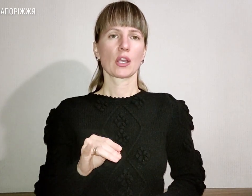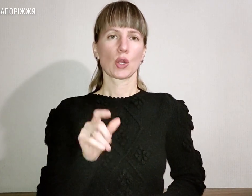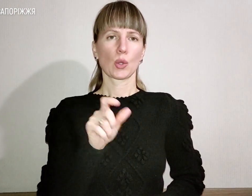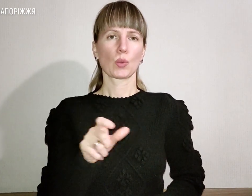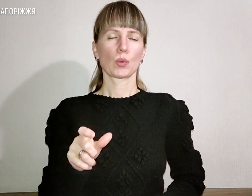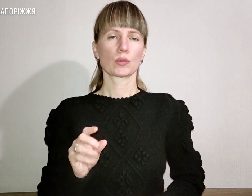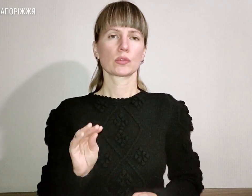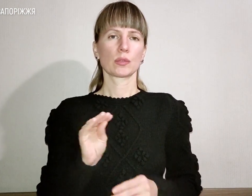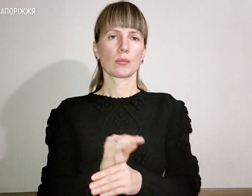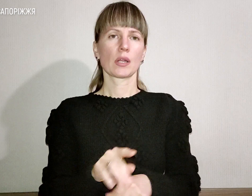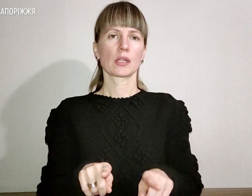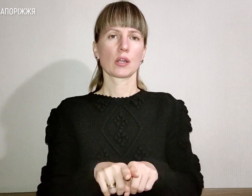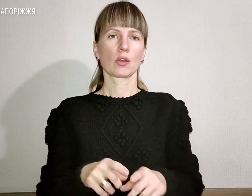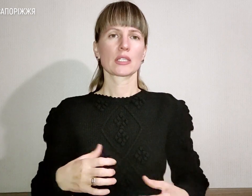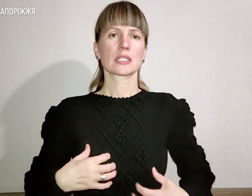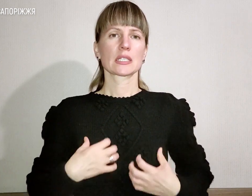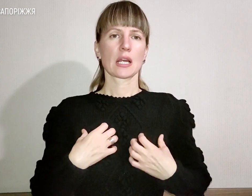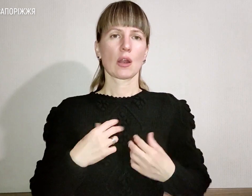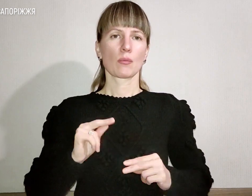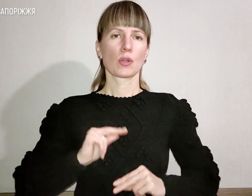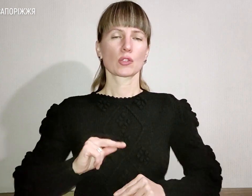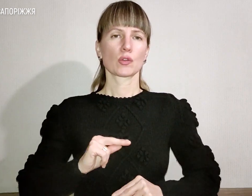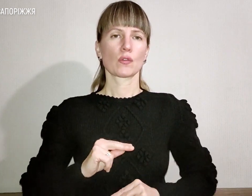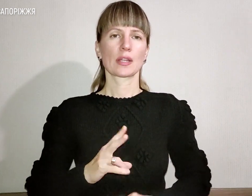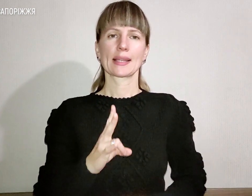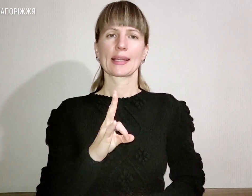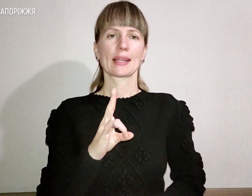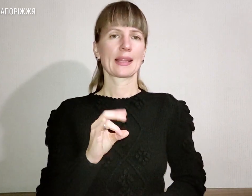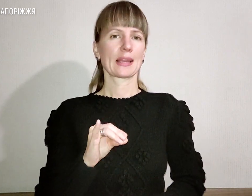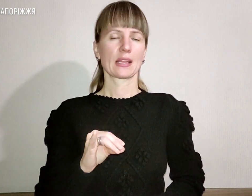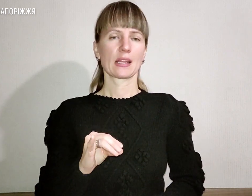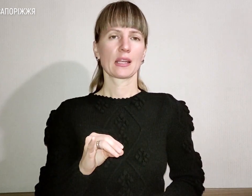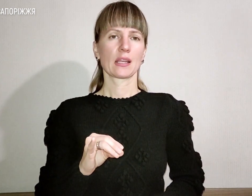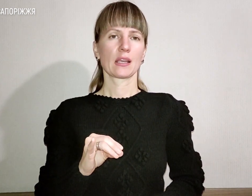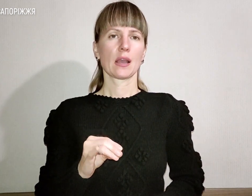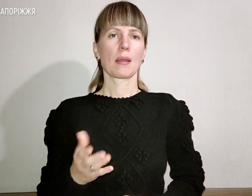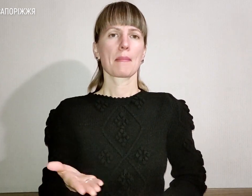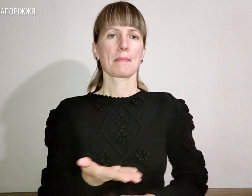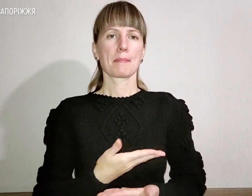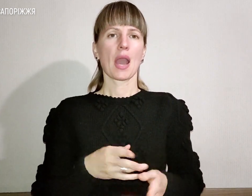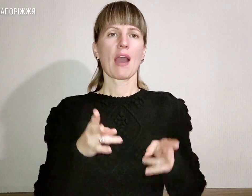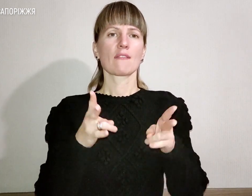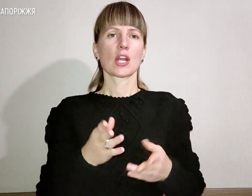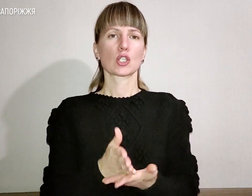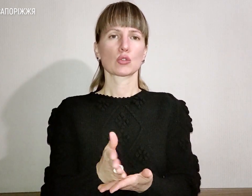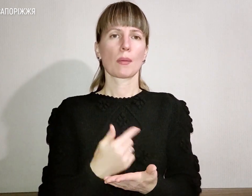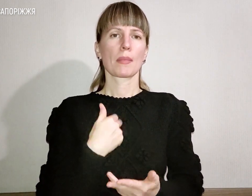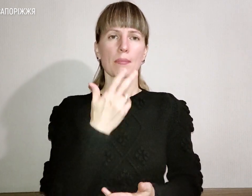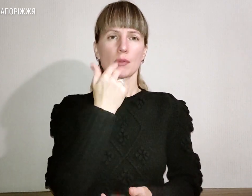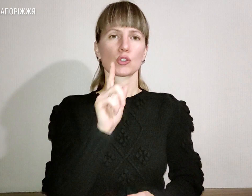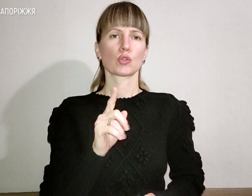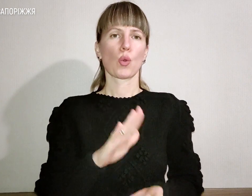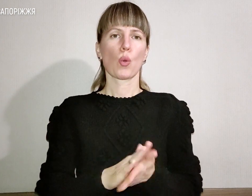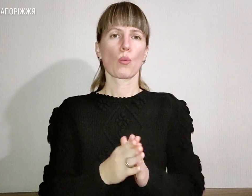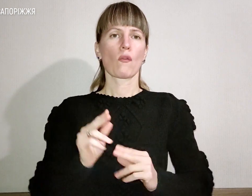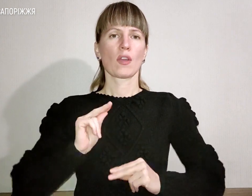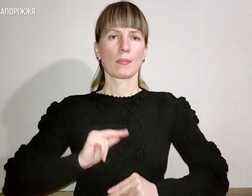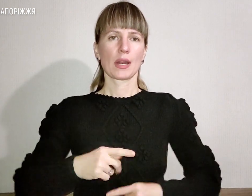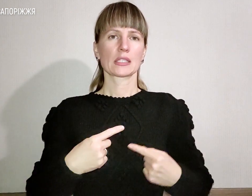таку страху все-таки працювати, коли чує тривога? Ні, ми аварійна служба. Ми звикли, що умови праці різні. Тому